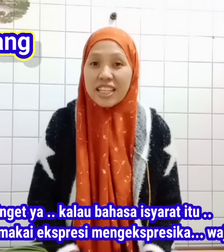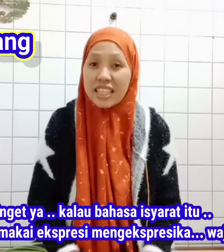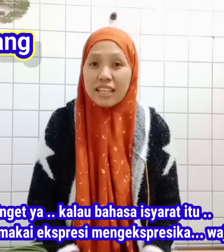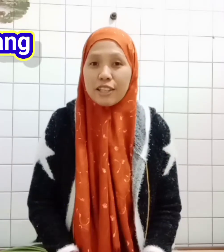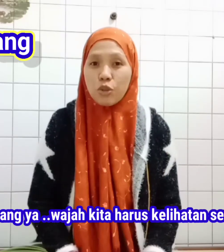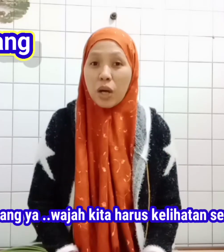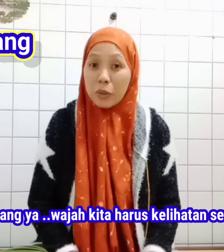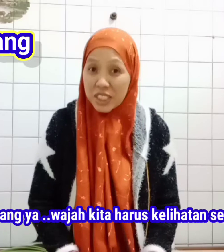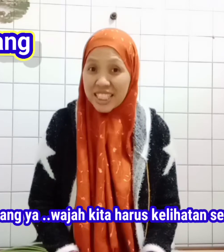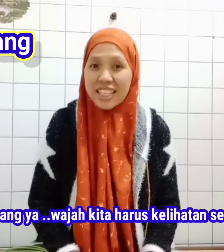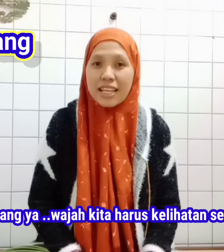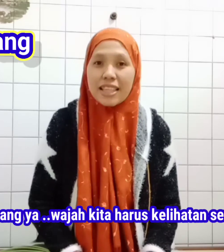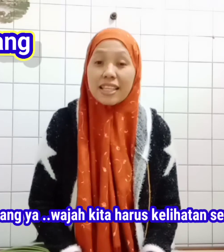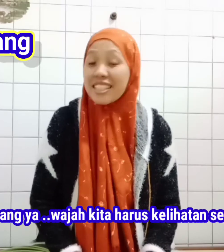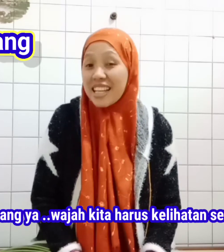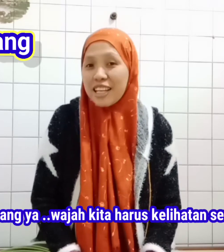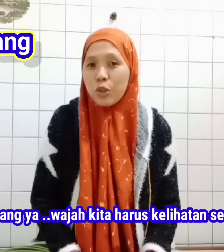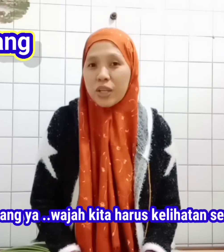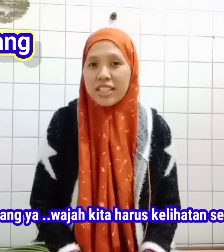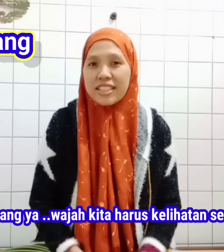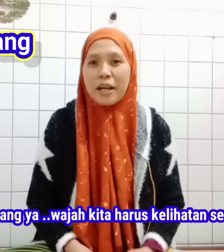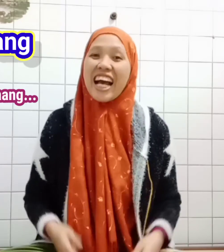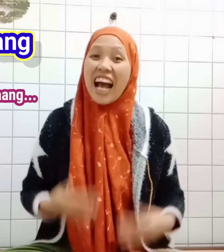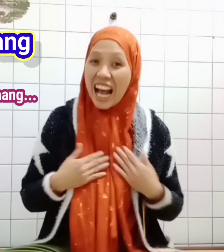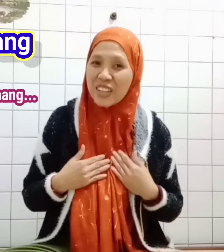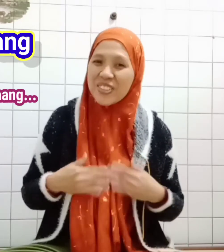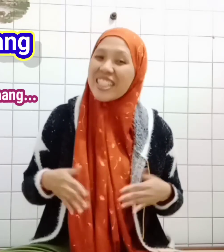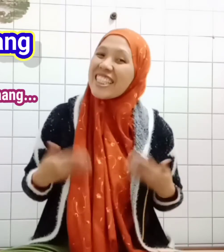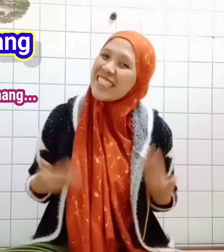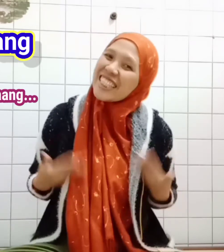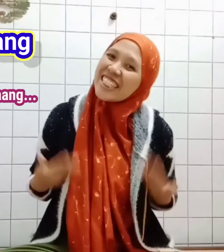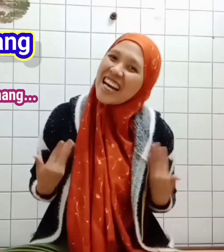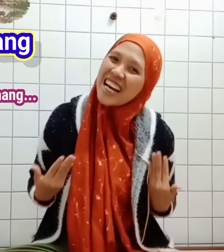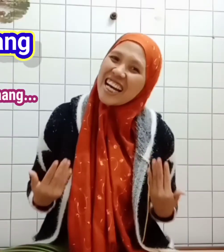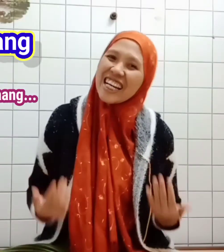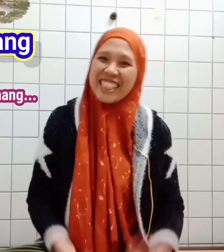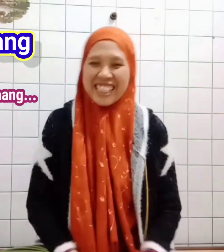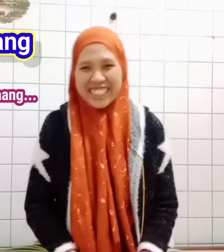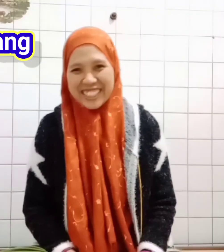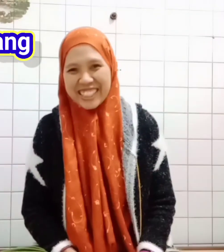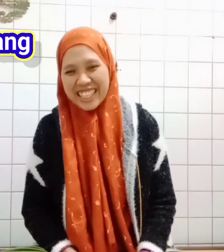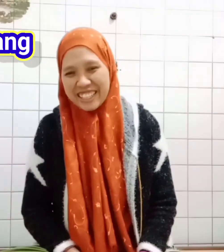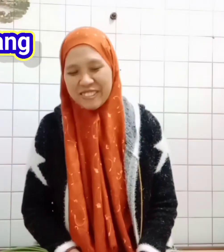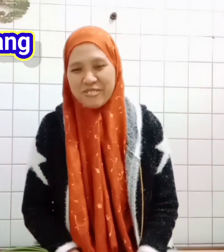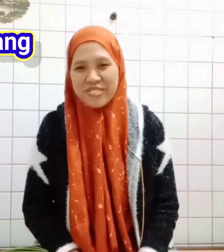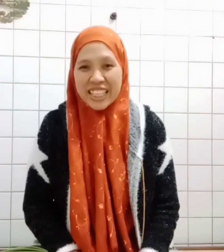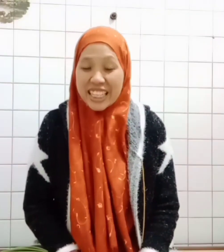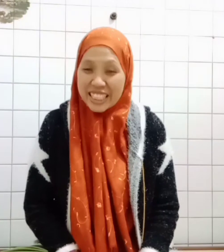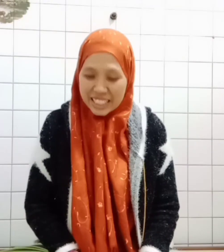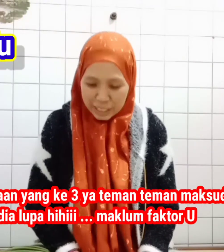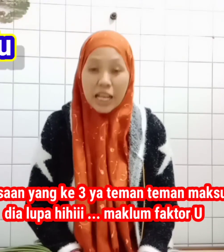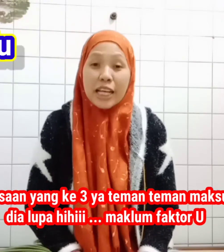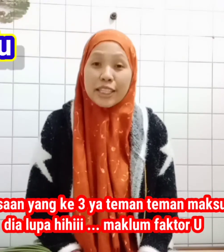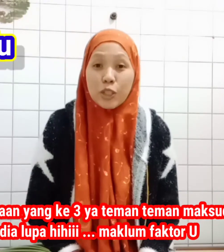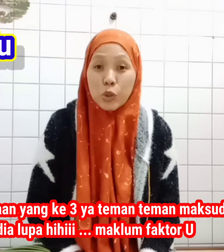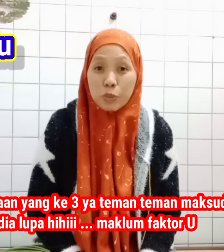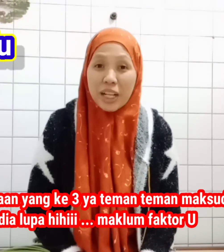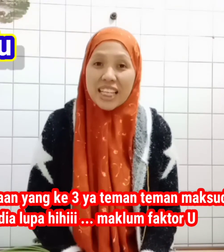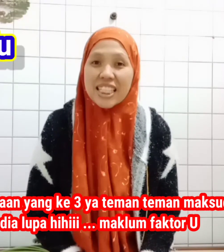kita gitu. Kalau senang ya kita senang gitu wajahnya. Aku senang gitu ya. Terus perasaan